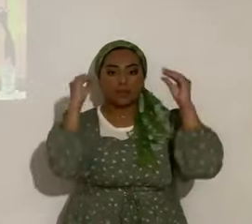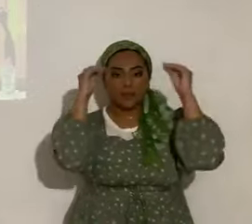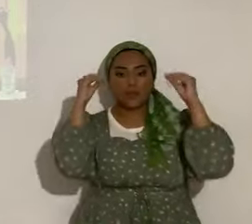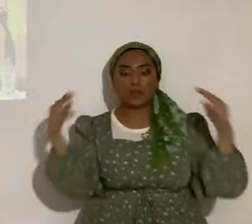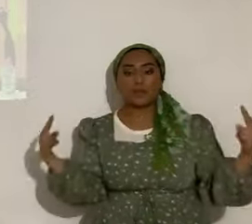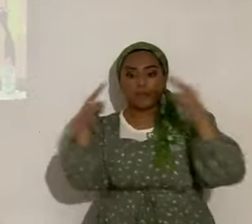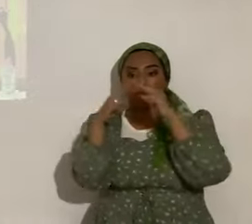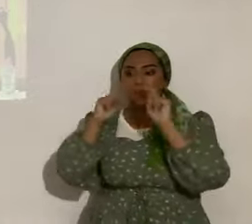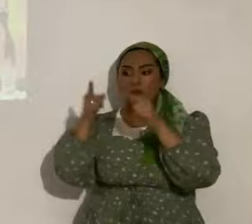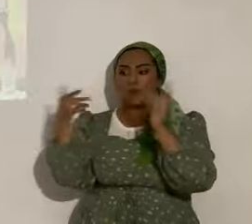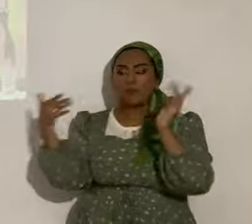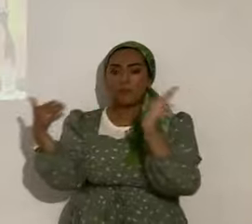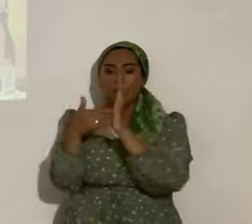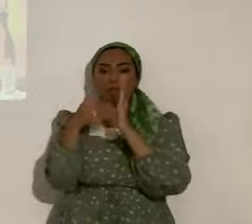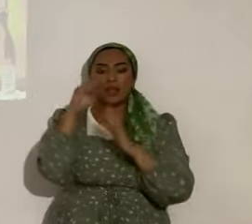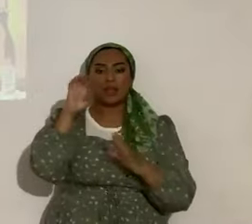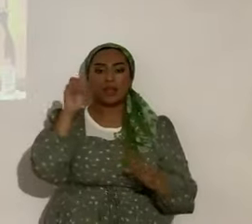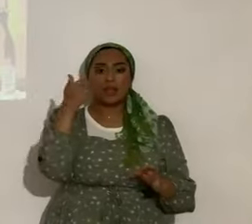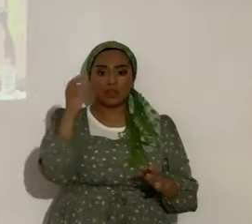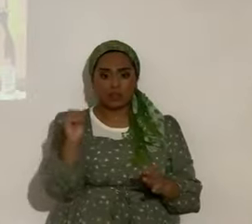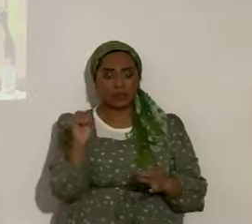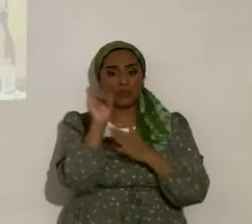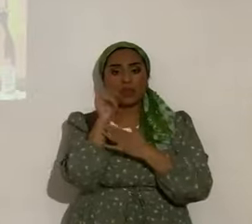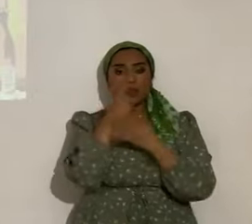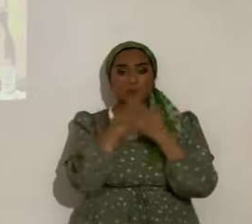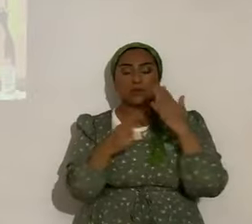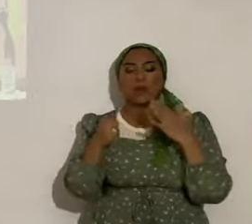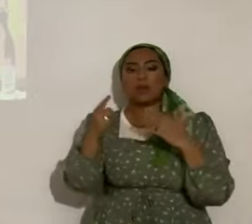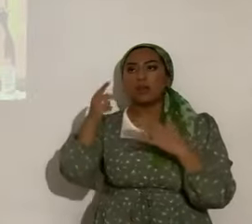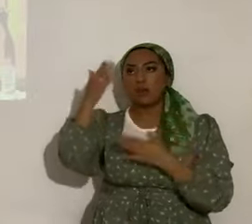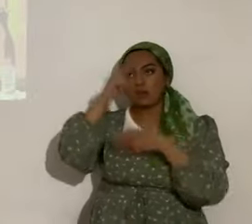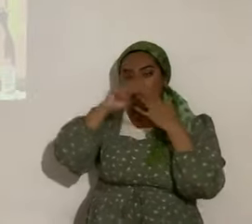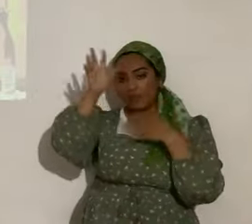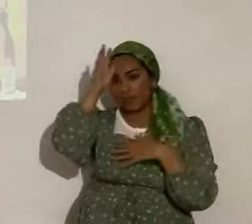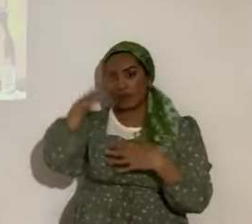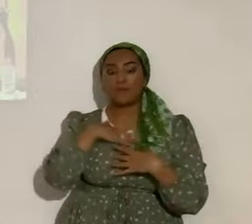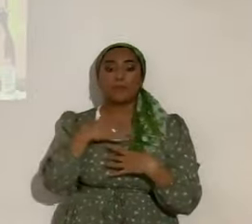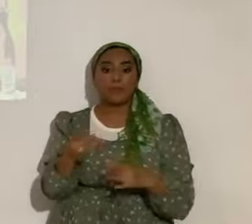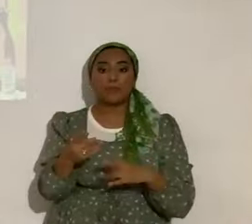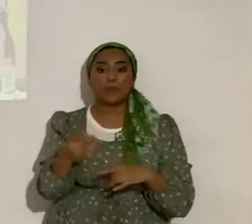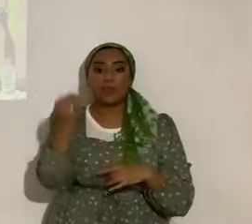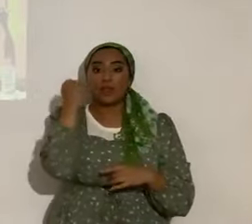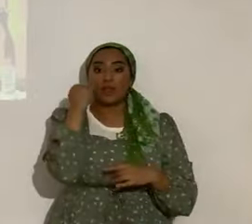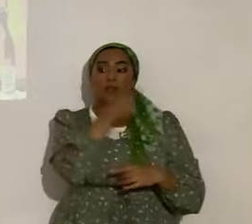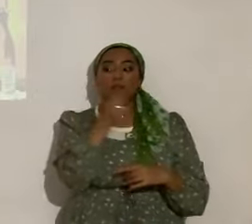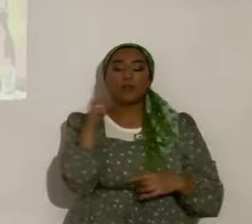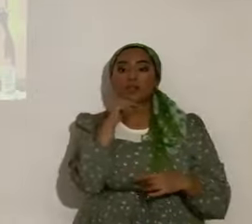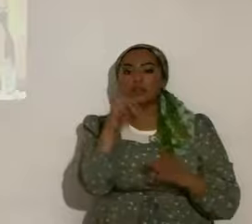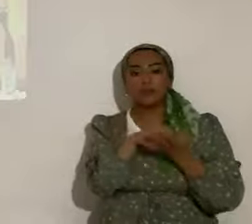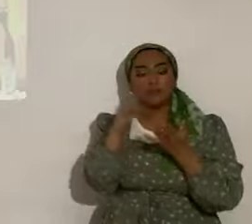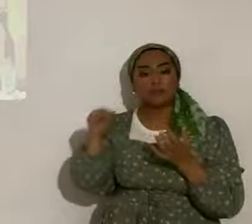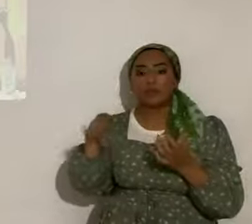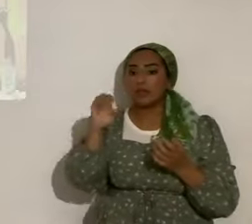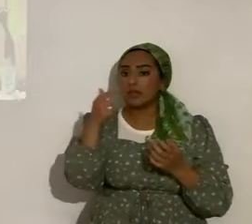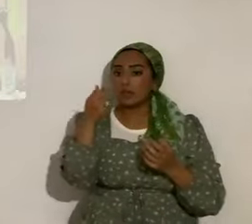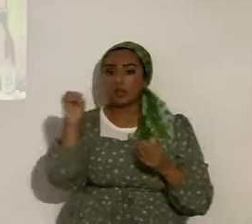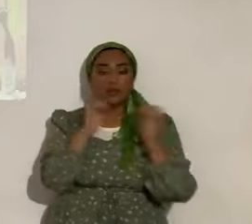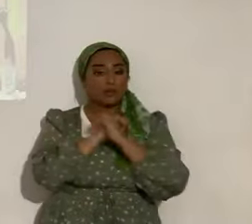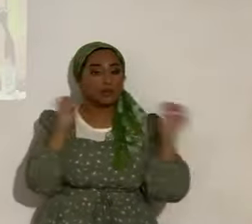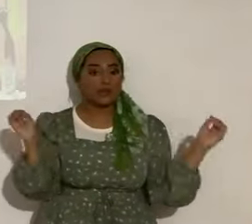va contra el ego. Eso es lo que le interesa a Yahshua Mashiach. Y el que no se quita el ego no